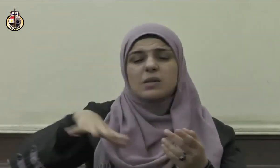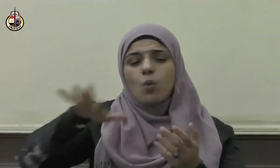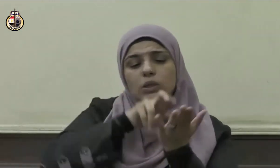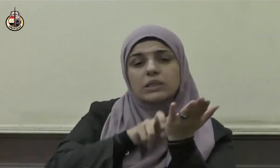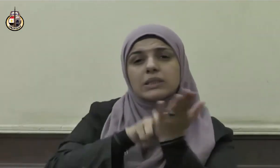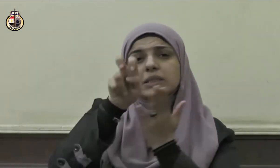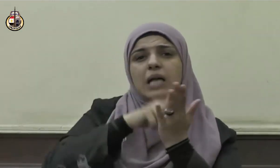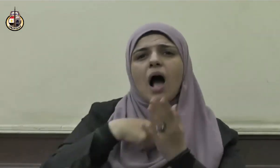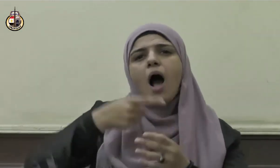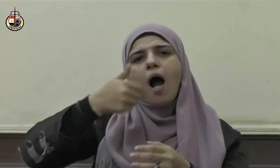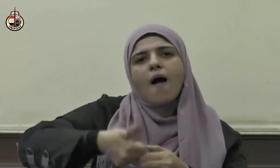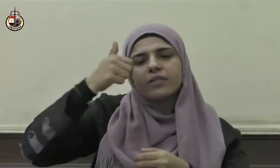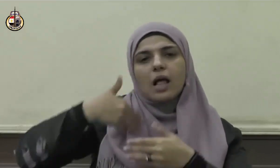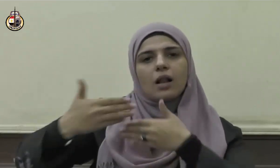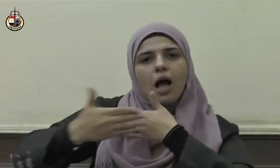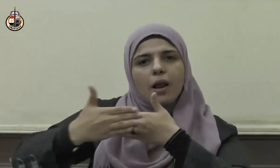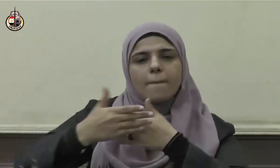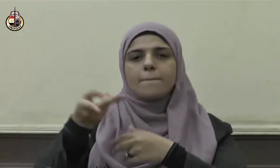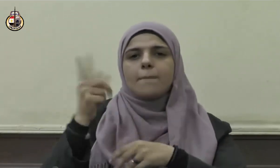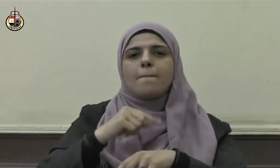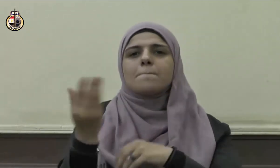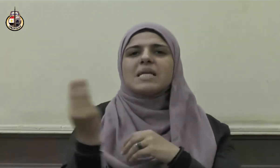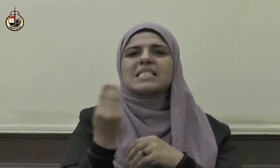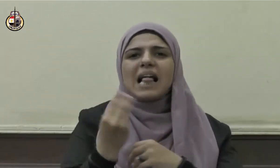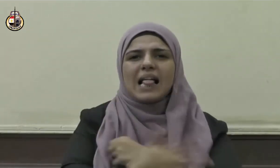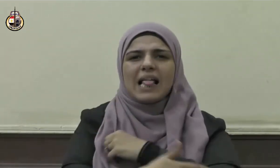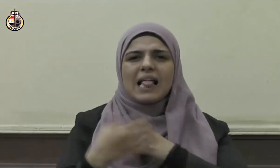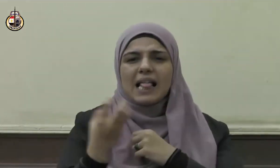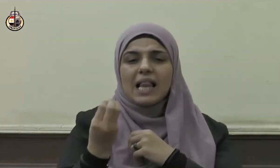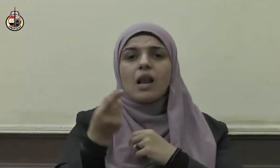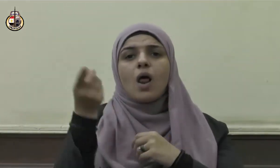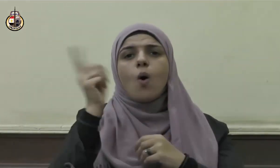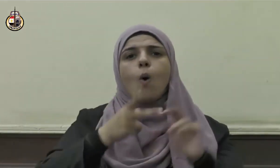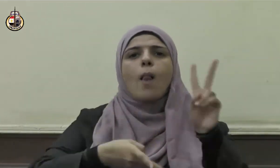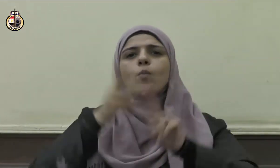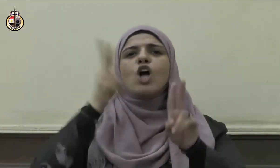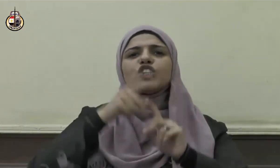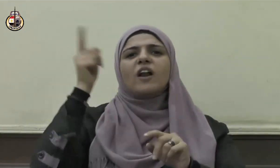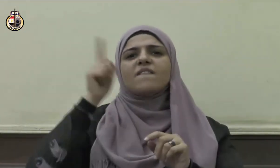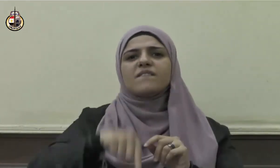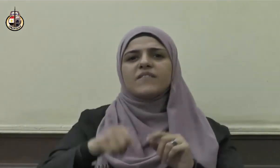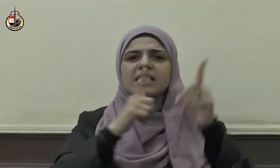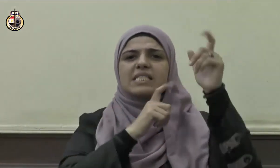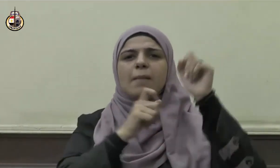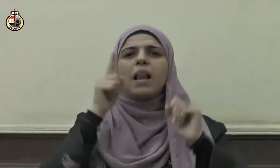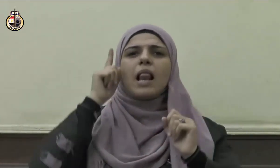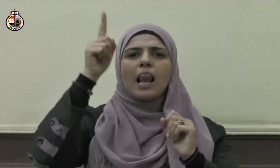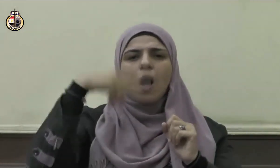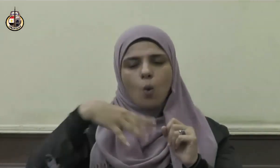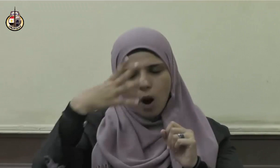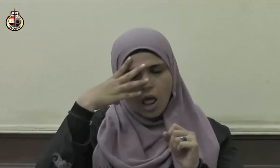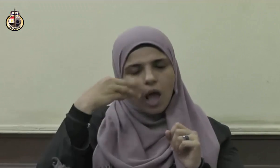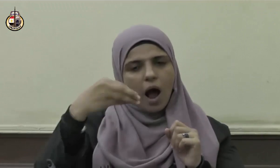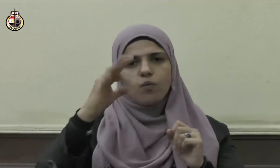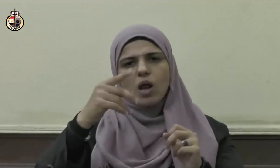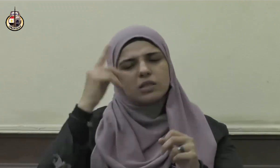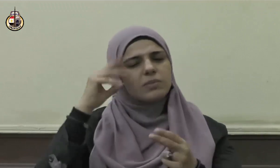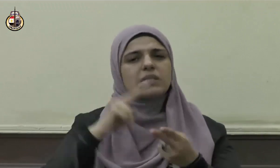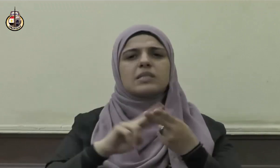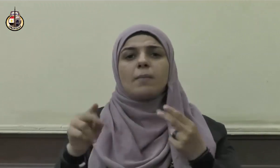القربى والمساكين والمهاجرين في سبيل الله وليعفوا وليصفحوا، ألا تحبون